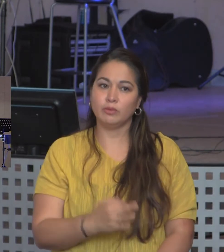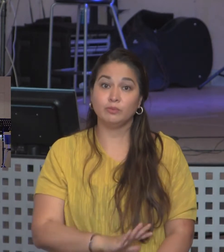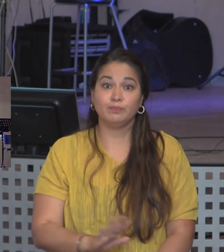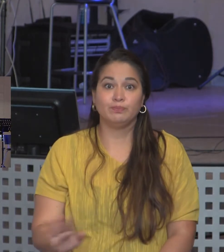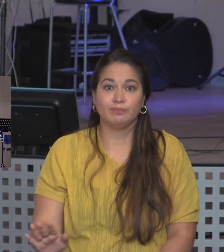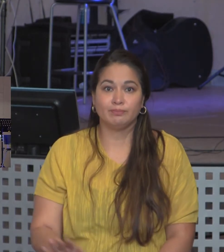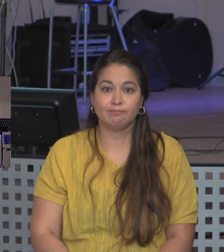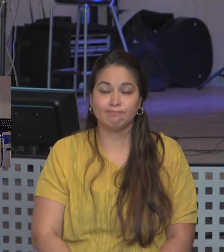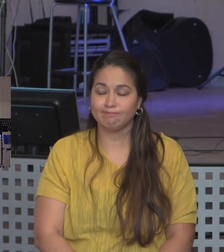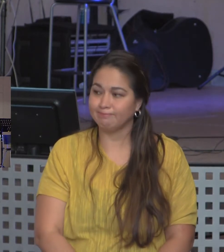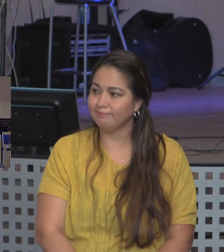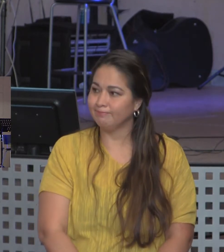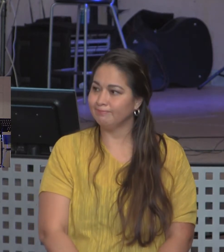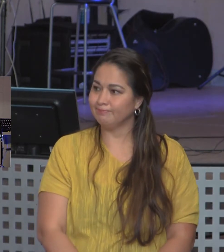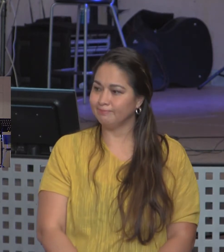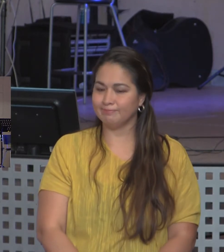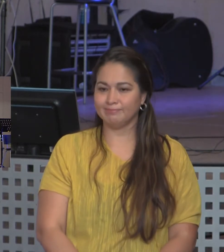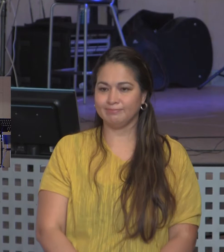Tú crees lo que quieras.